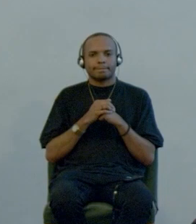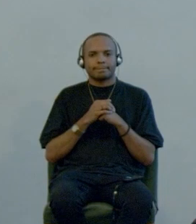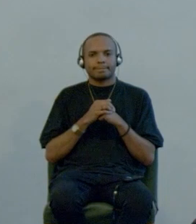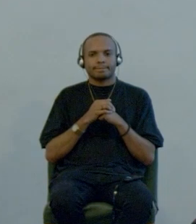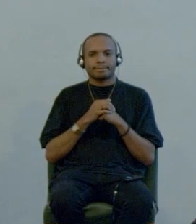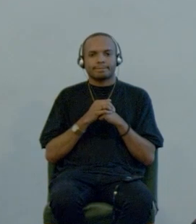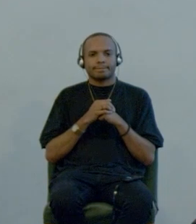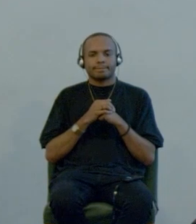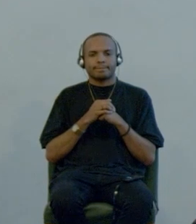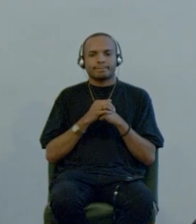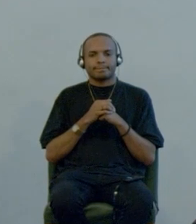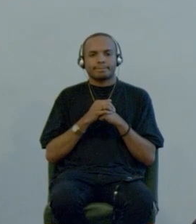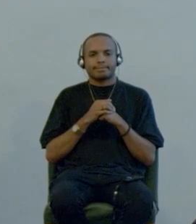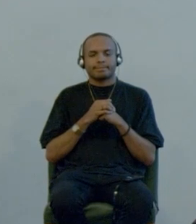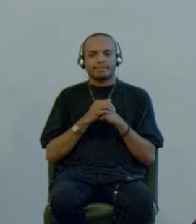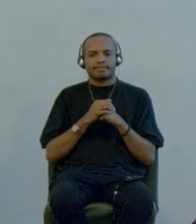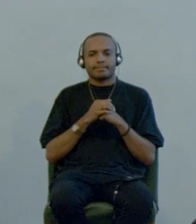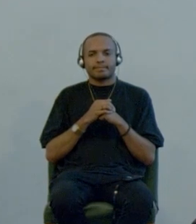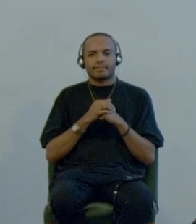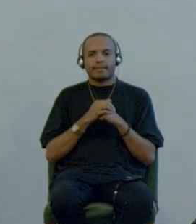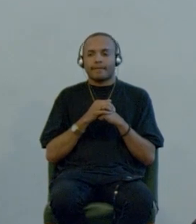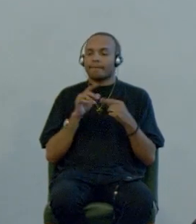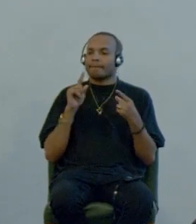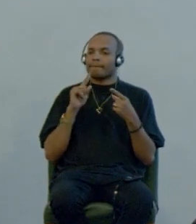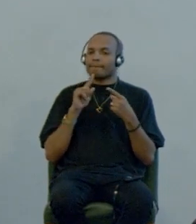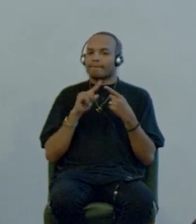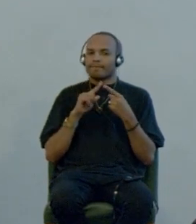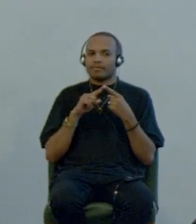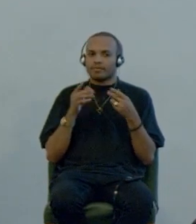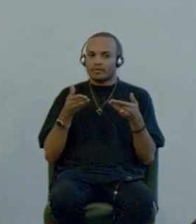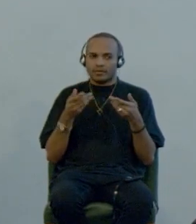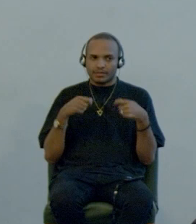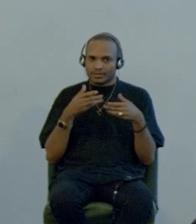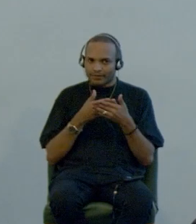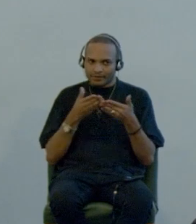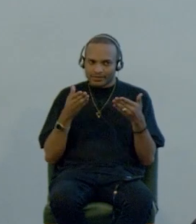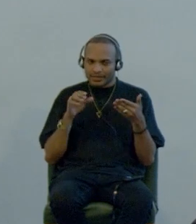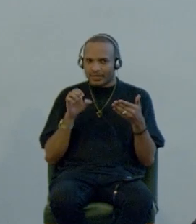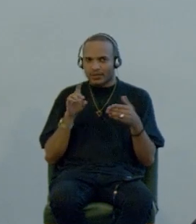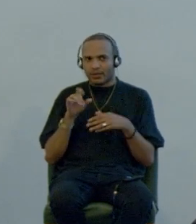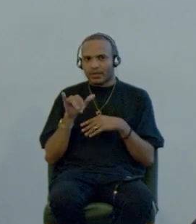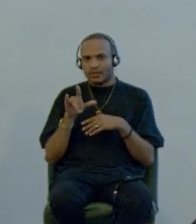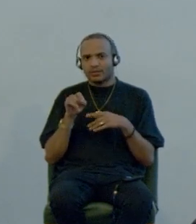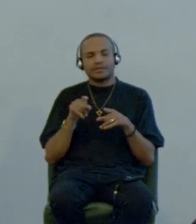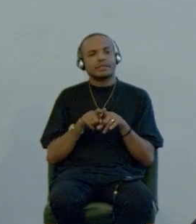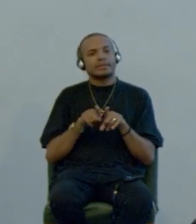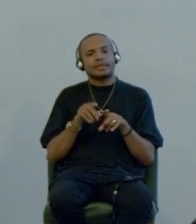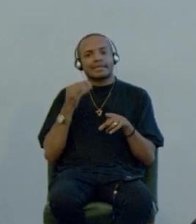D'abord, et là j'aurais besoin de toi, Eduardo, essayer de comprendre qu'est-ce qui se passe, quelles sont